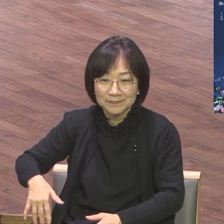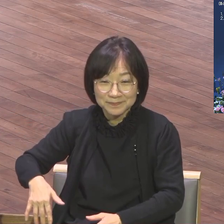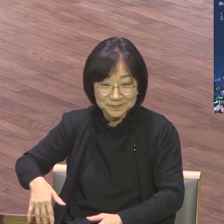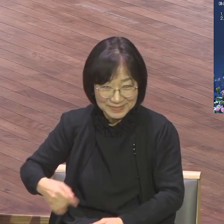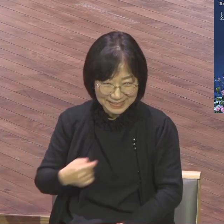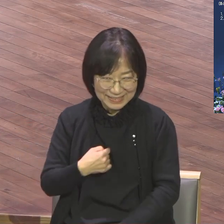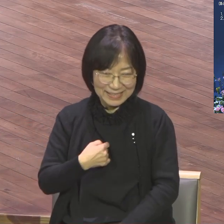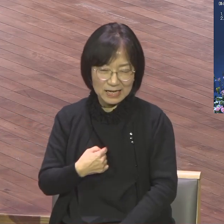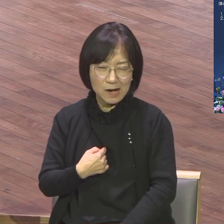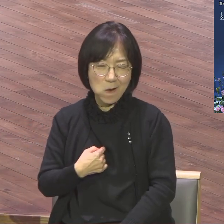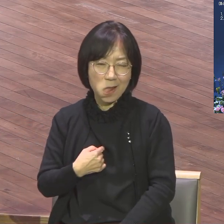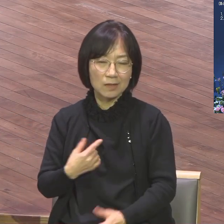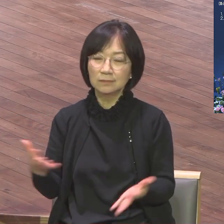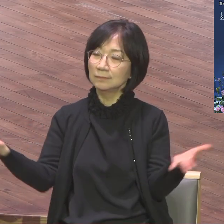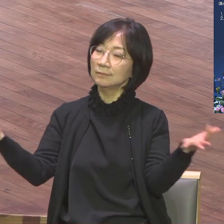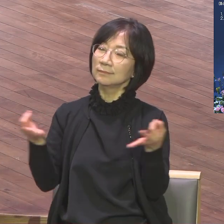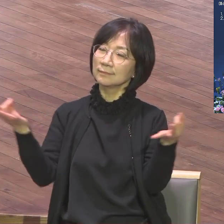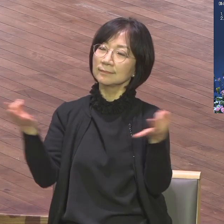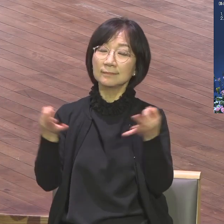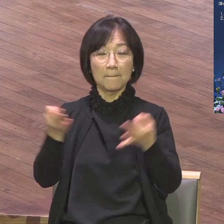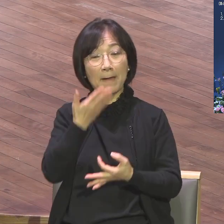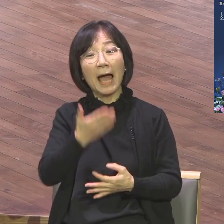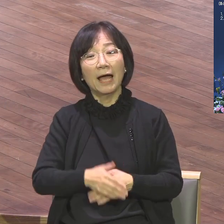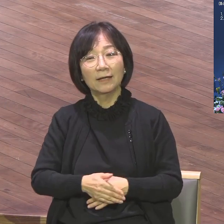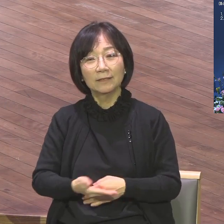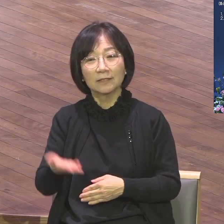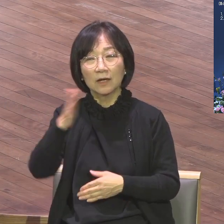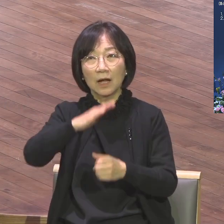있지요. 그런데 하나님은 절대 못 속입니다.